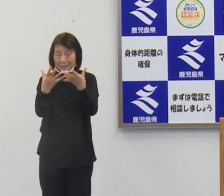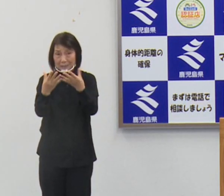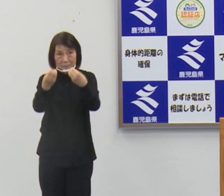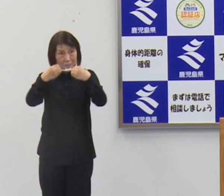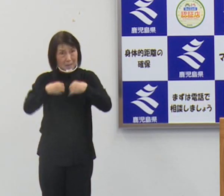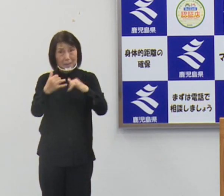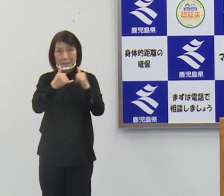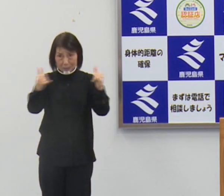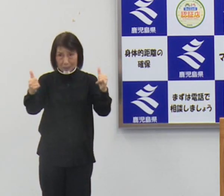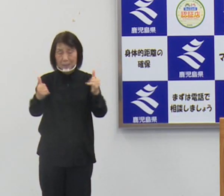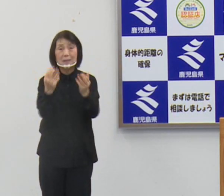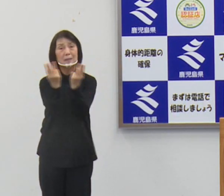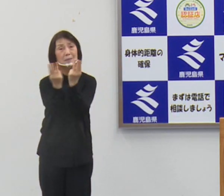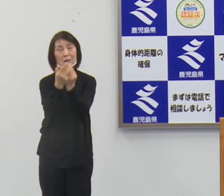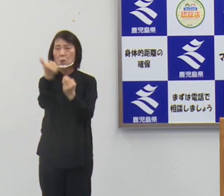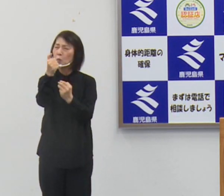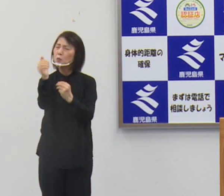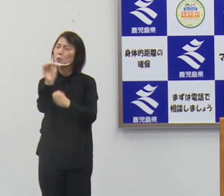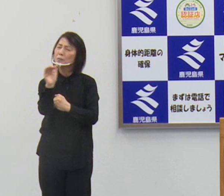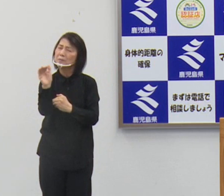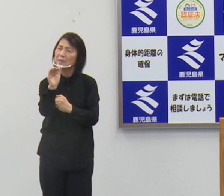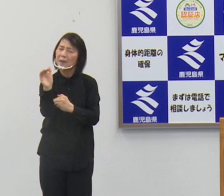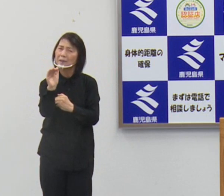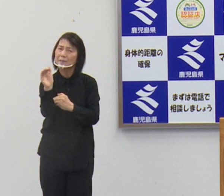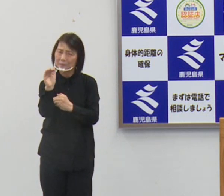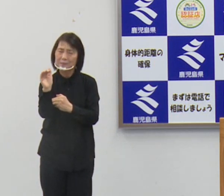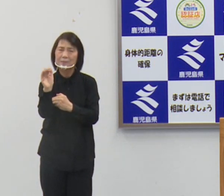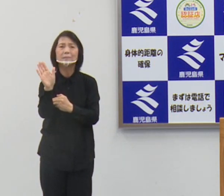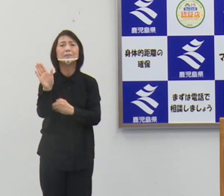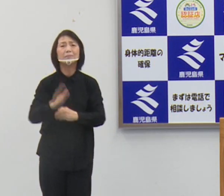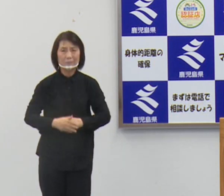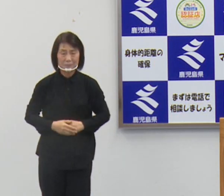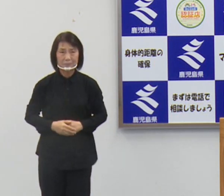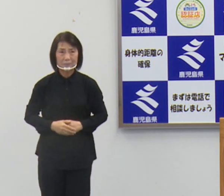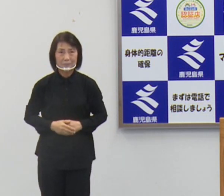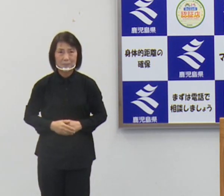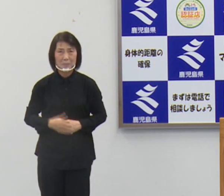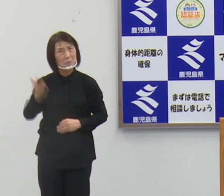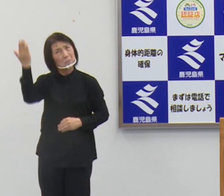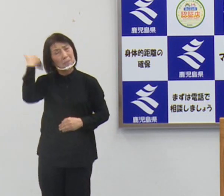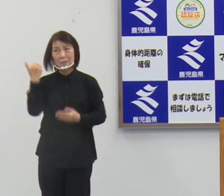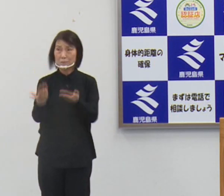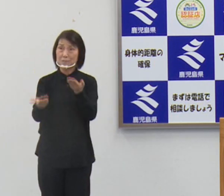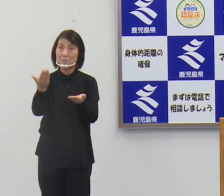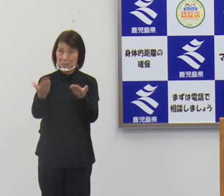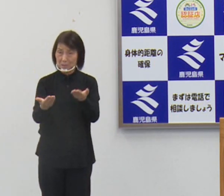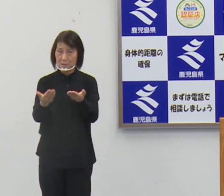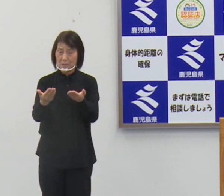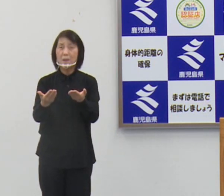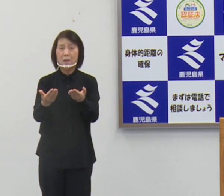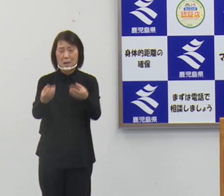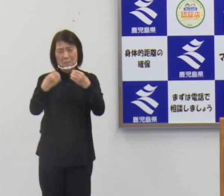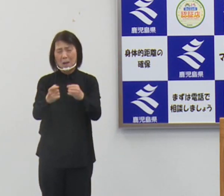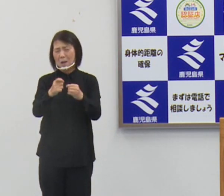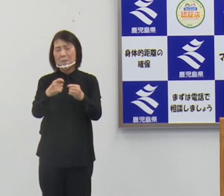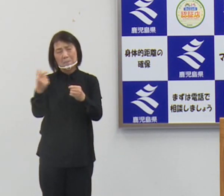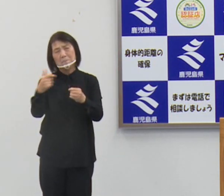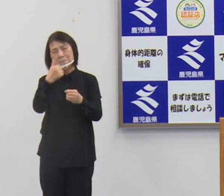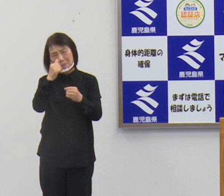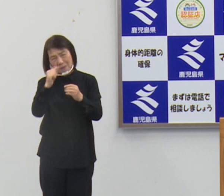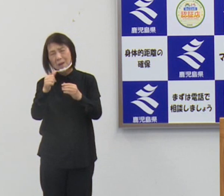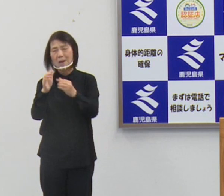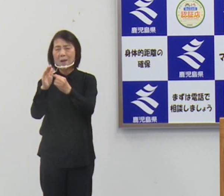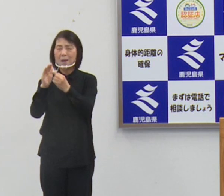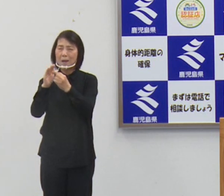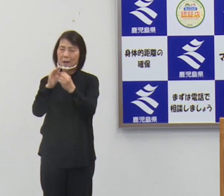者数は50人台というふうになっており、一時期よりは感染拡大が落ち着いてき